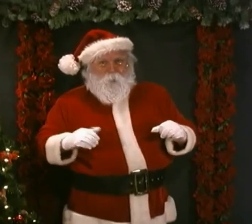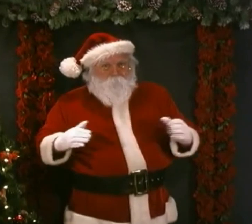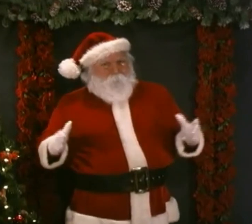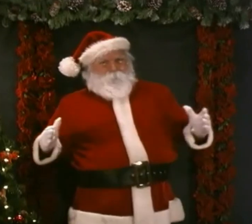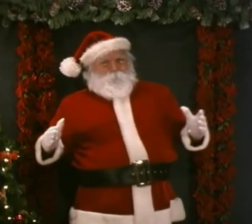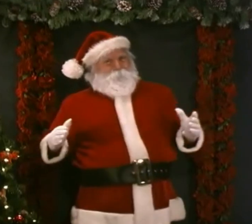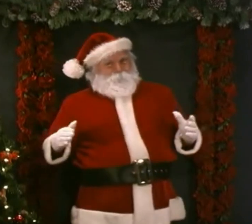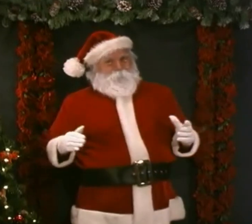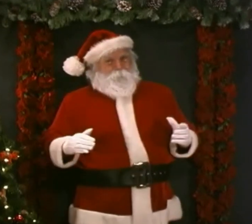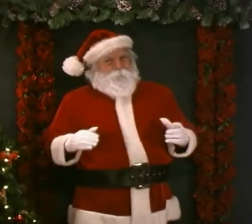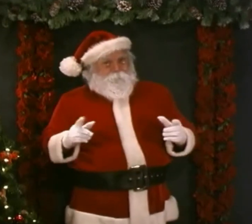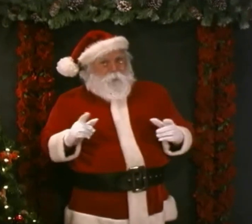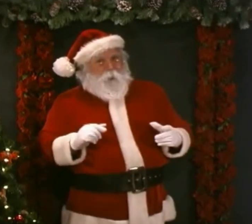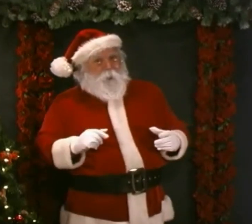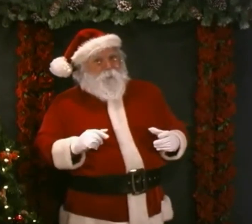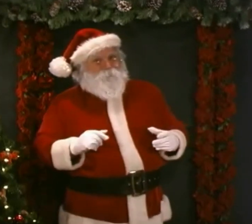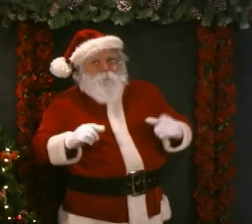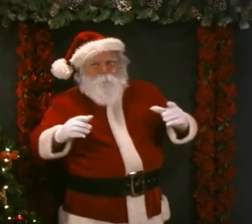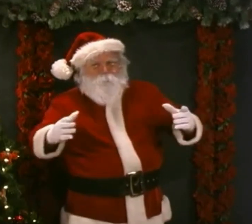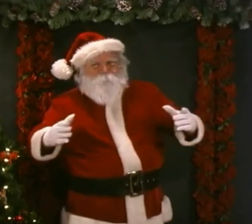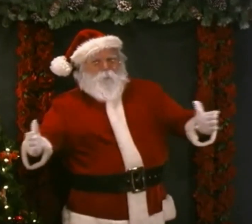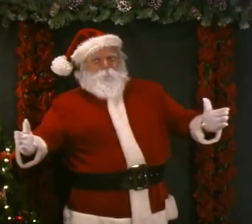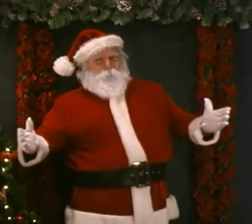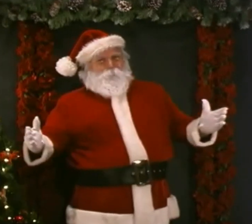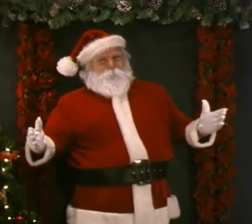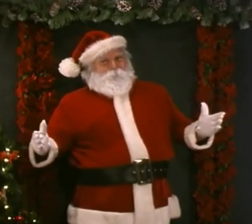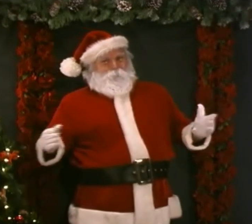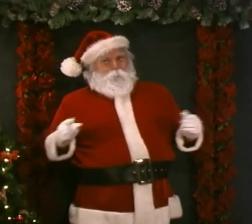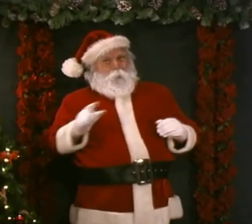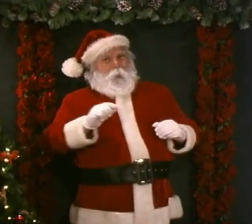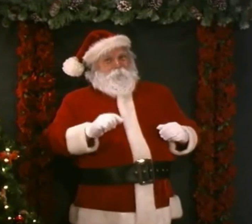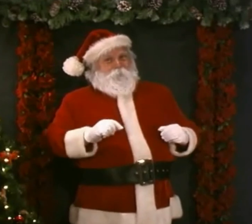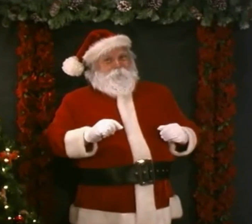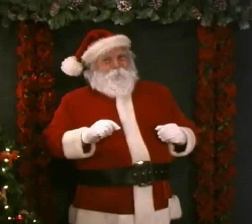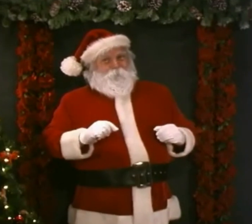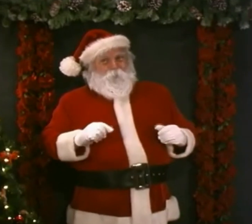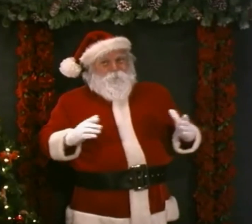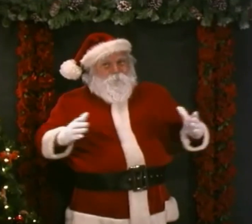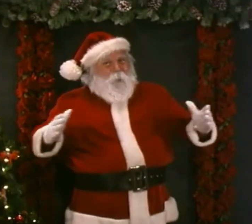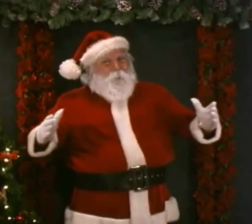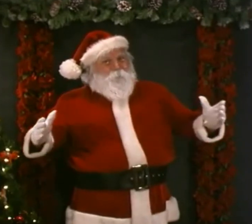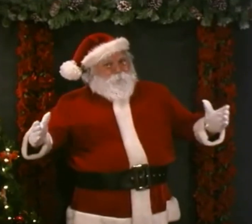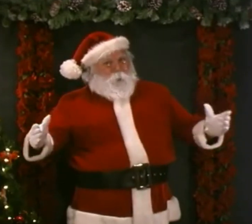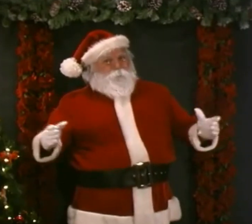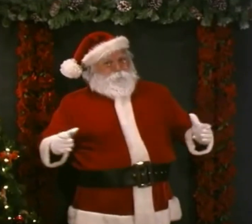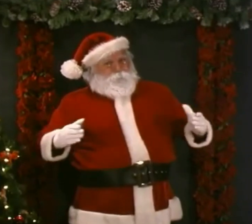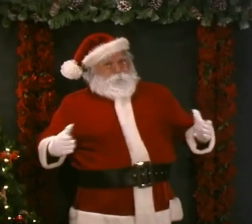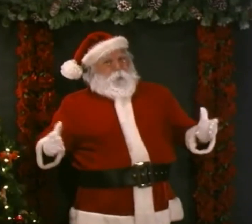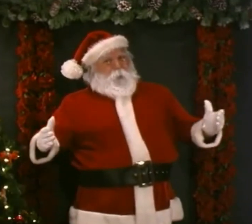Jingle Bell, lo vamos a pasar con grandes bucaques y algún que